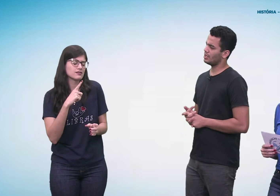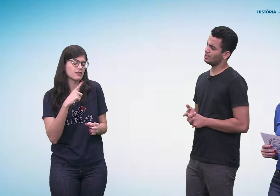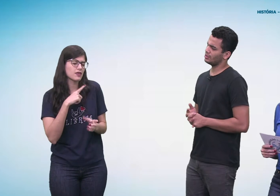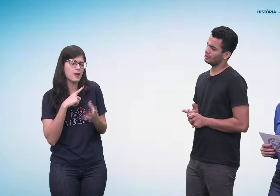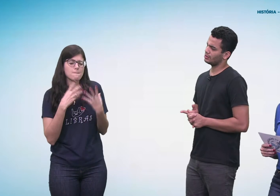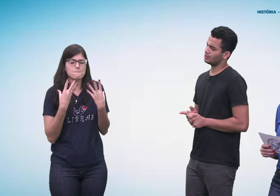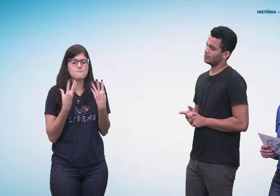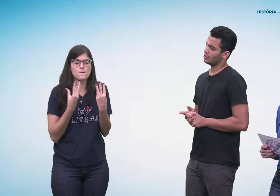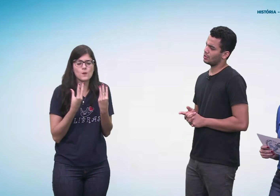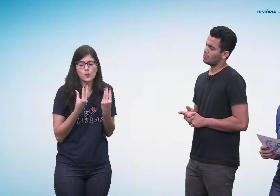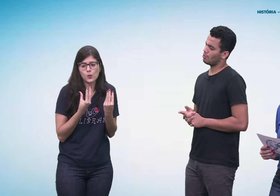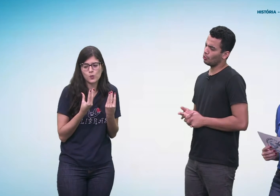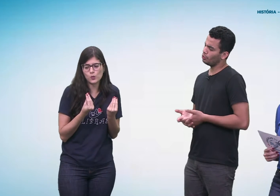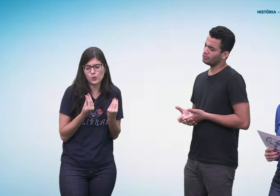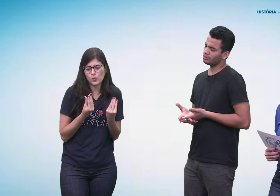tem